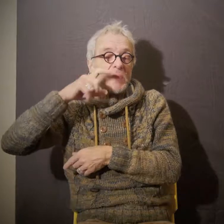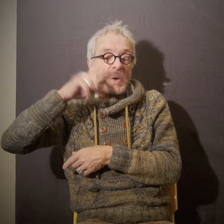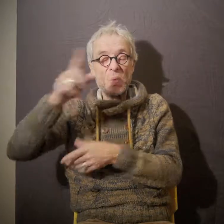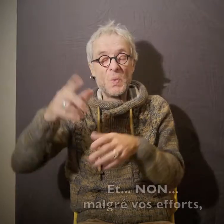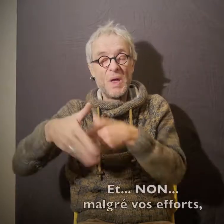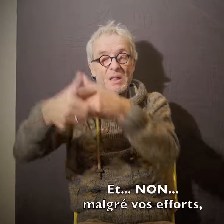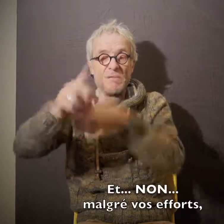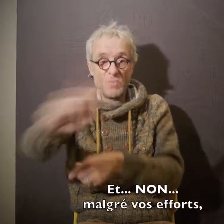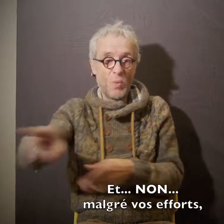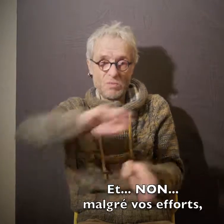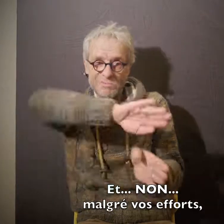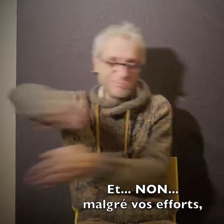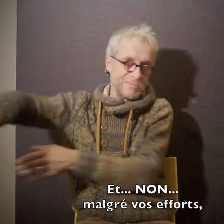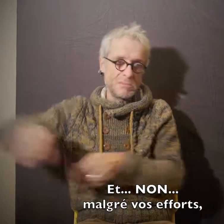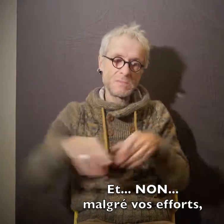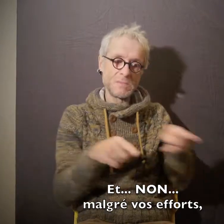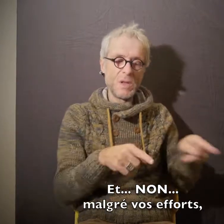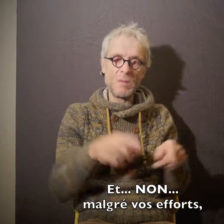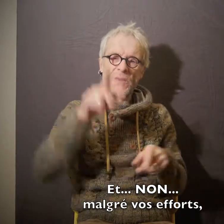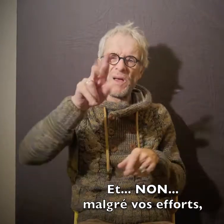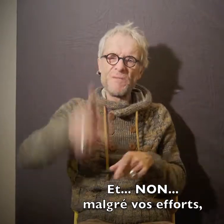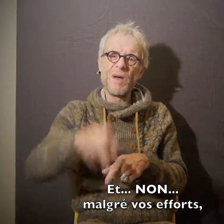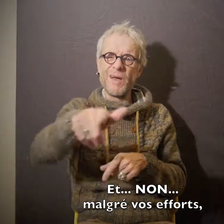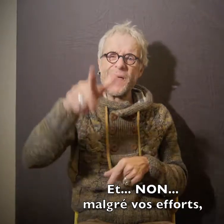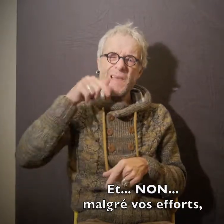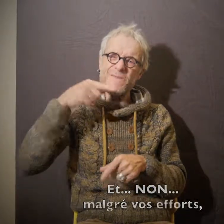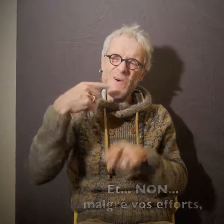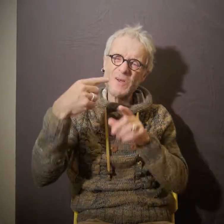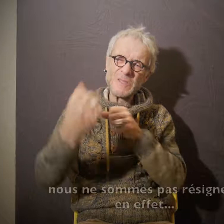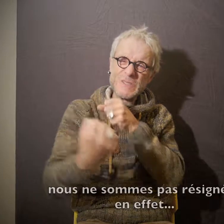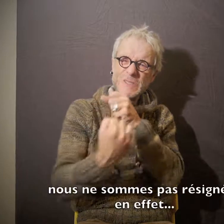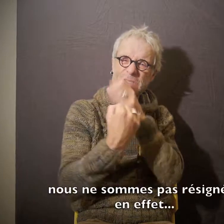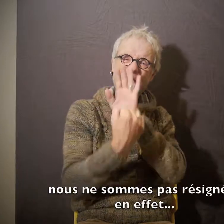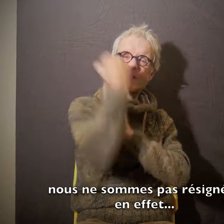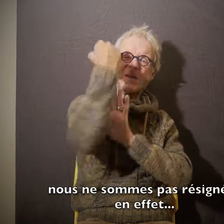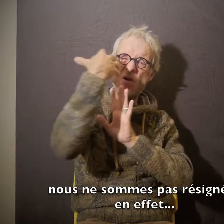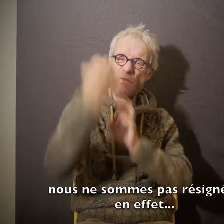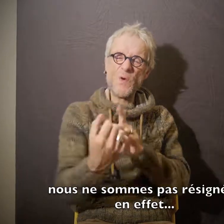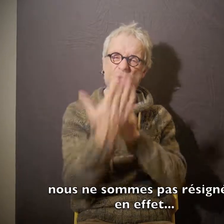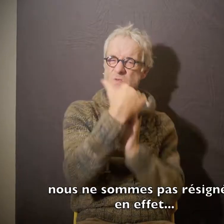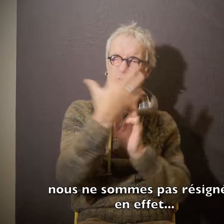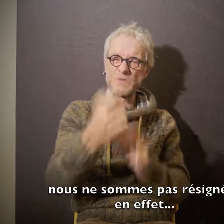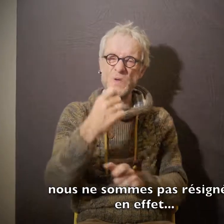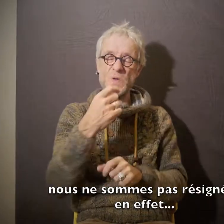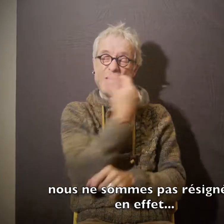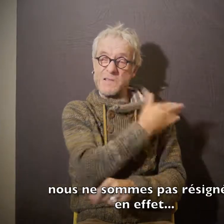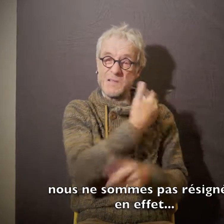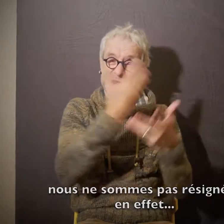Et non, malgré vos efforts, nous ne sommes pas résignés. En effet, nous nous rejoignons, nous